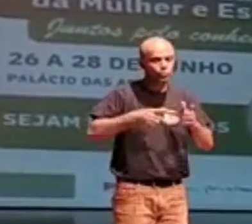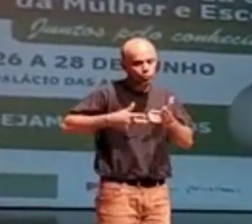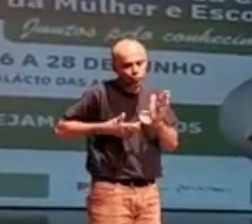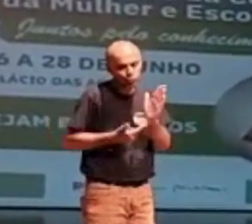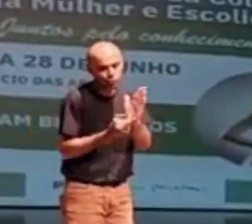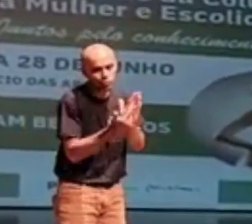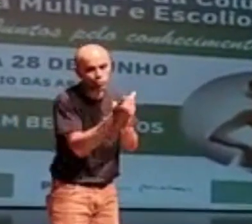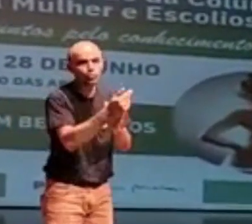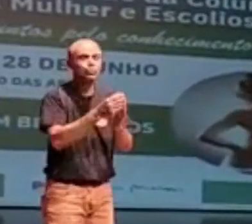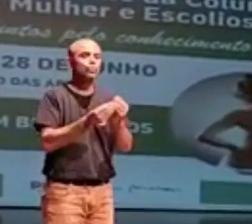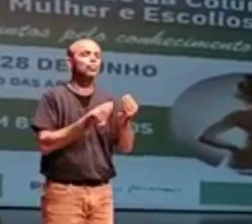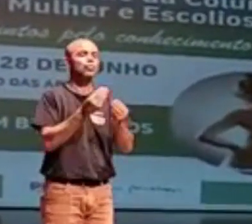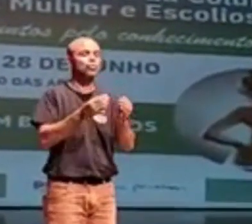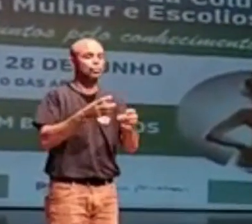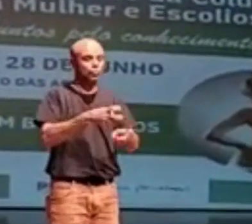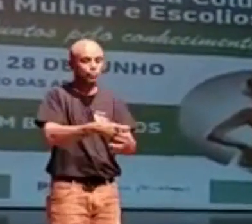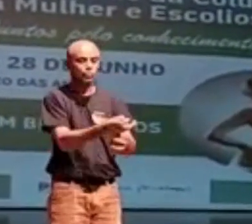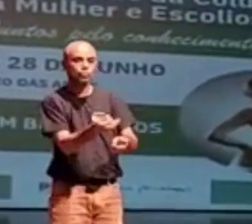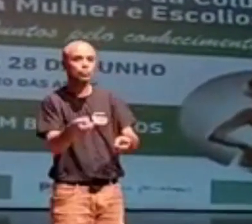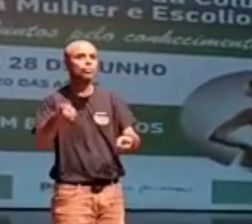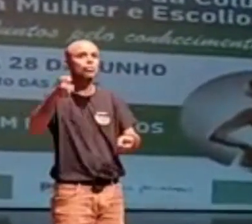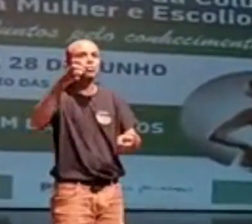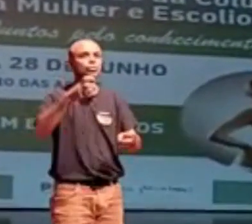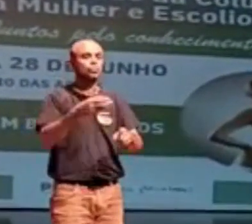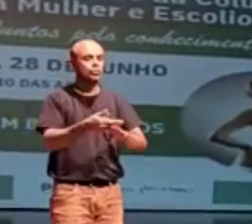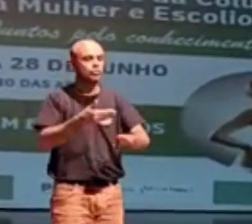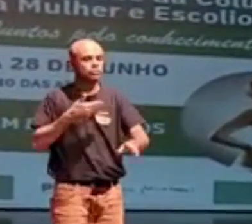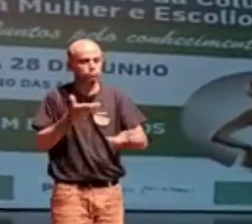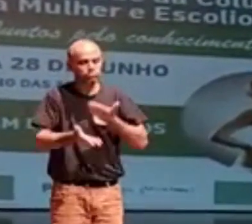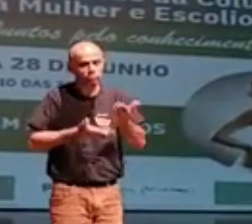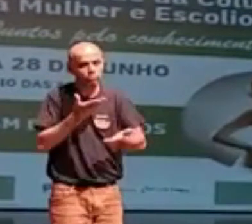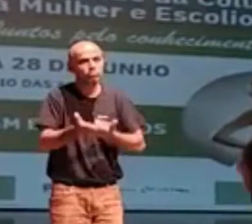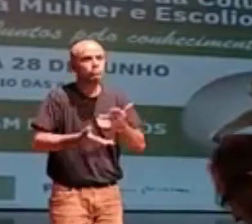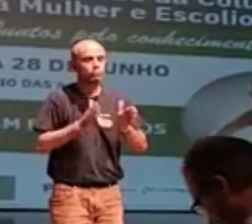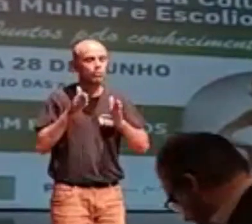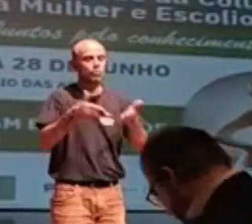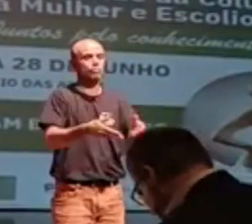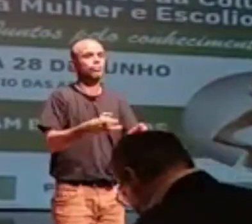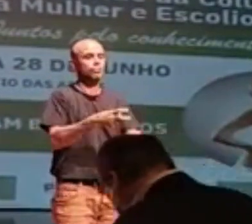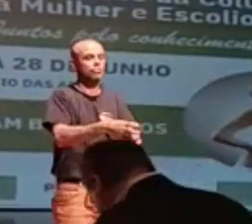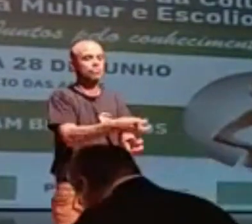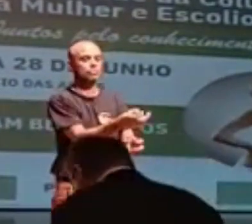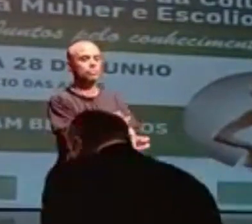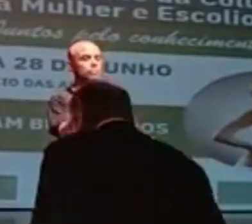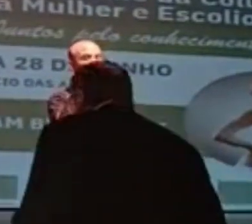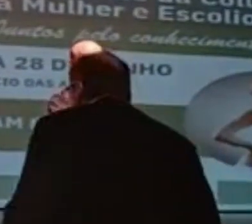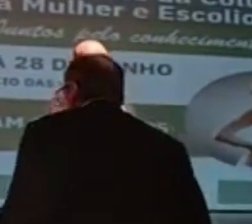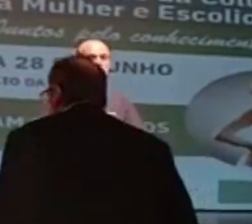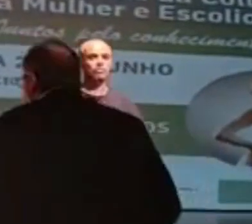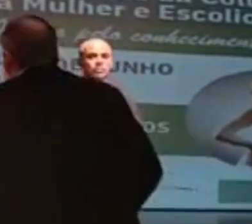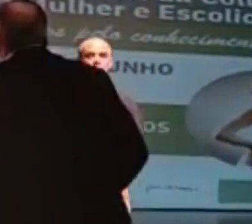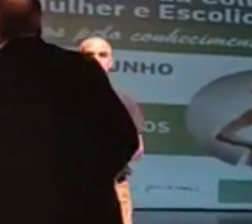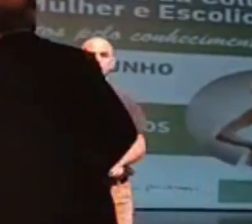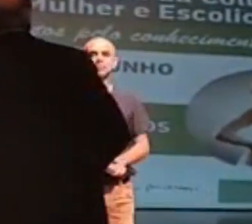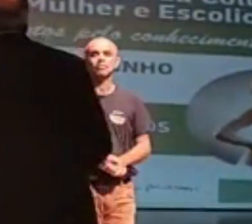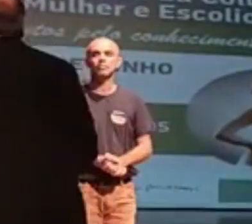implicações clínicas e públicas do adiantamento do tratamento cirúrgico da escoliose.